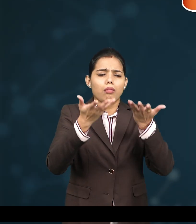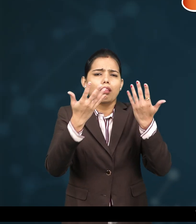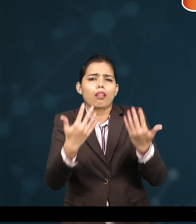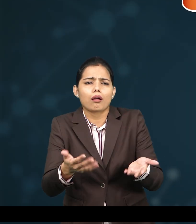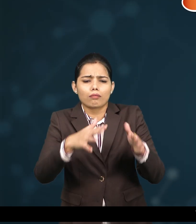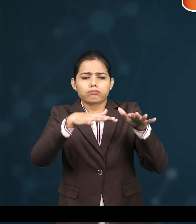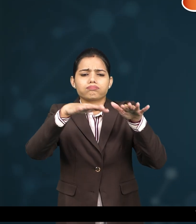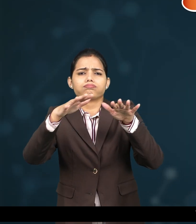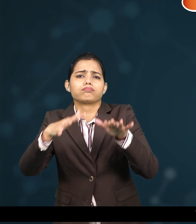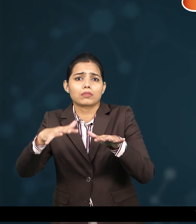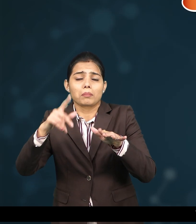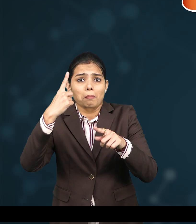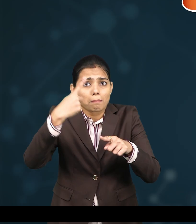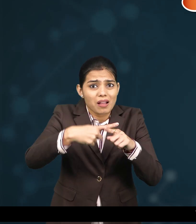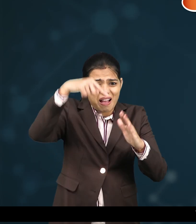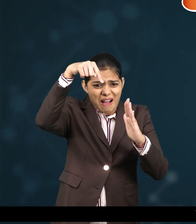तैरना और डूबना,